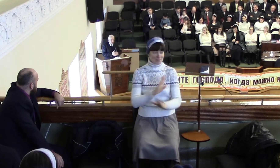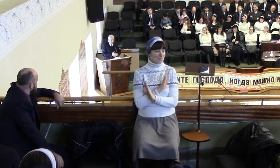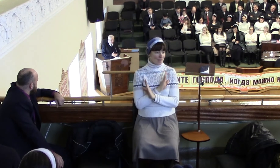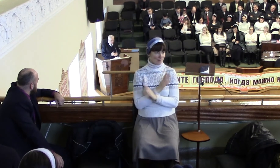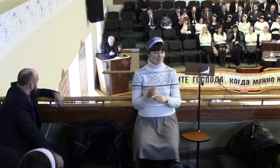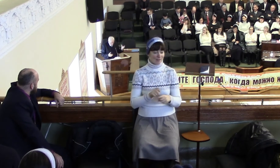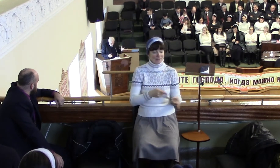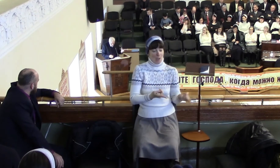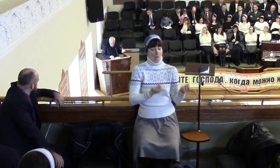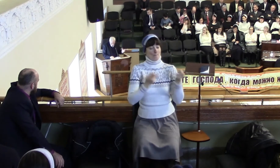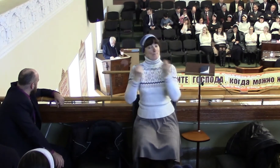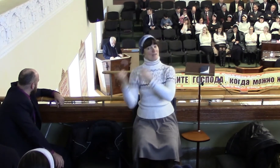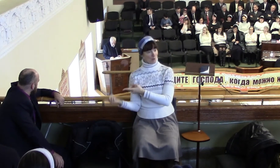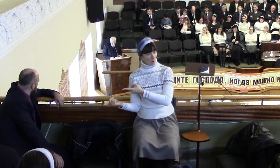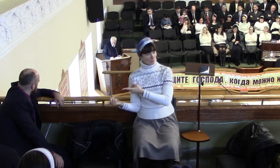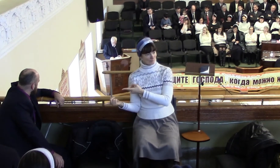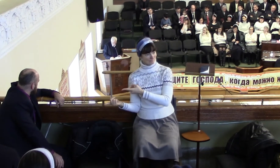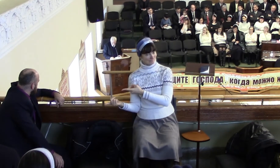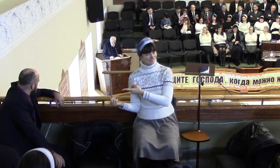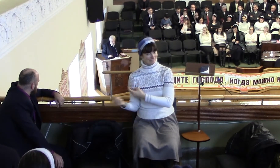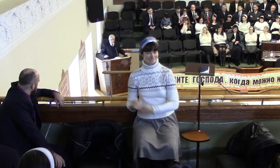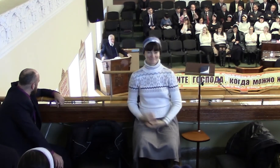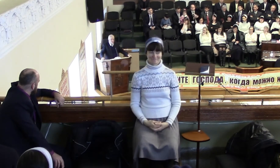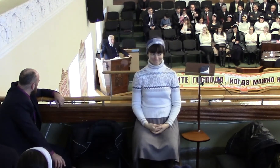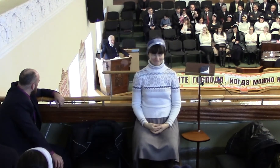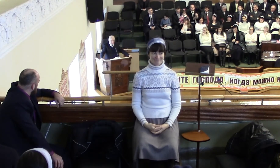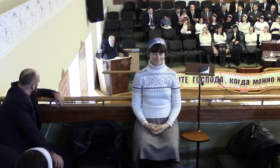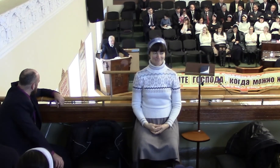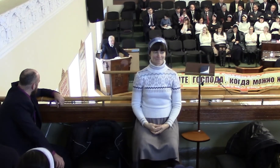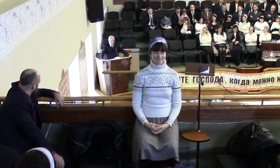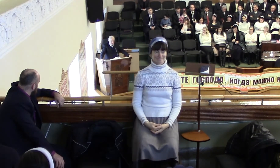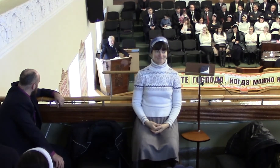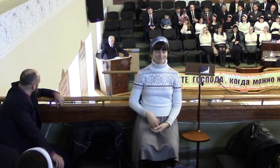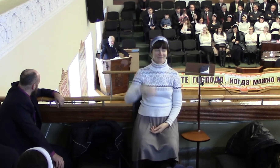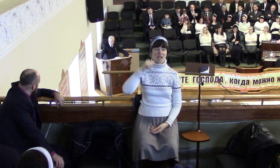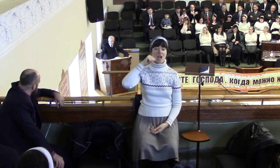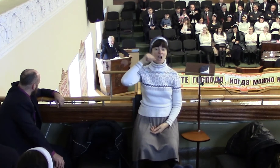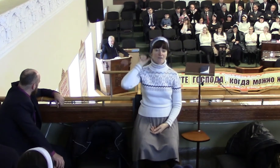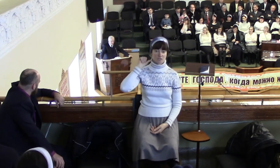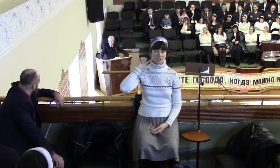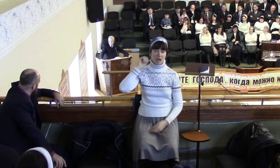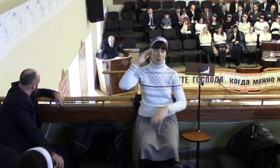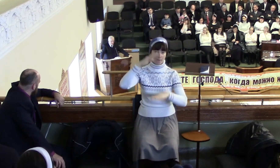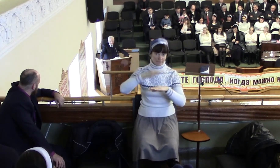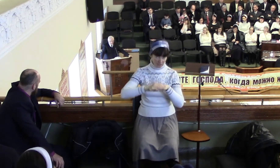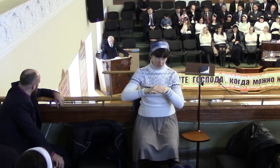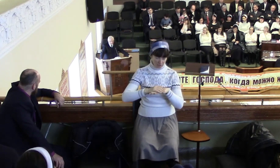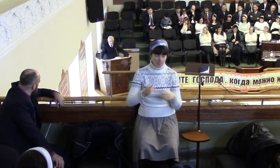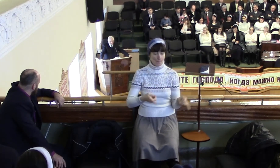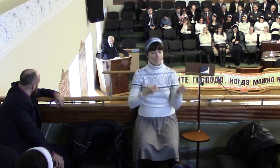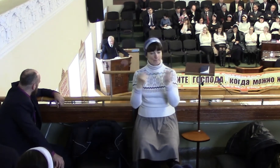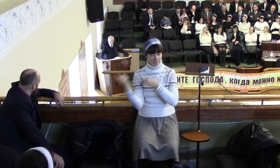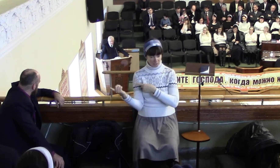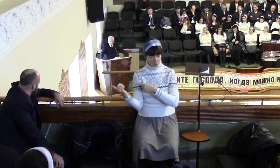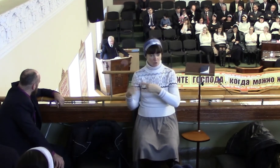переход. Вчера вечером ушел в вечность наш брат, диакон